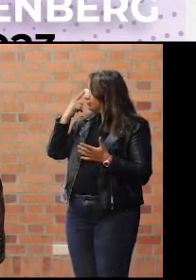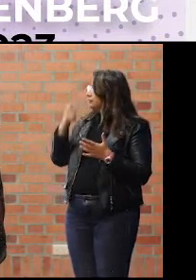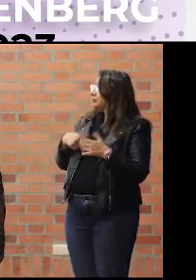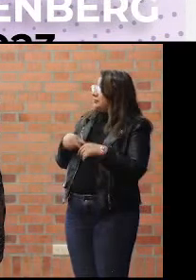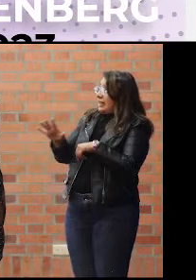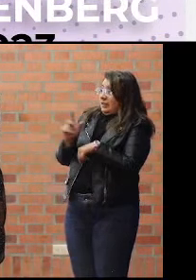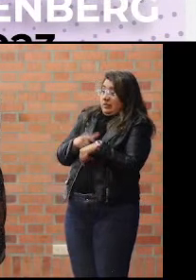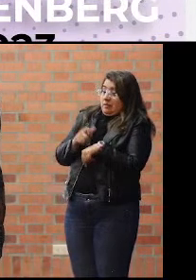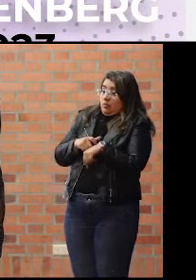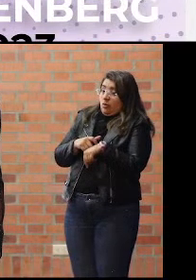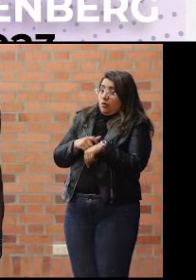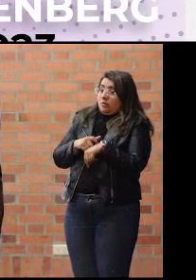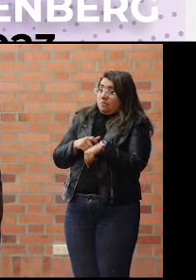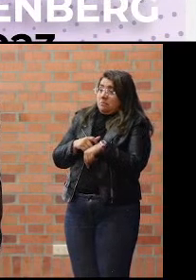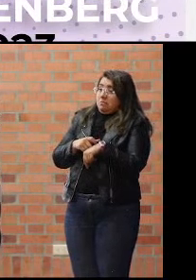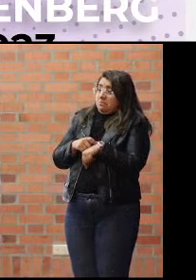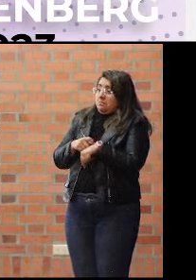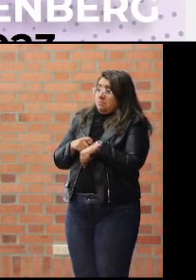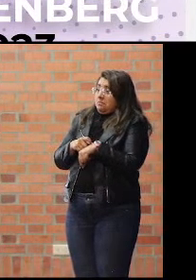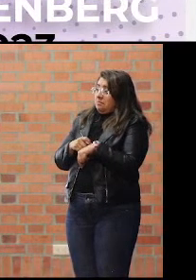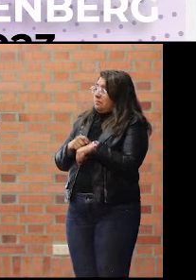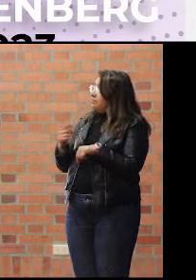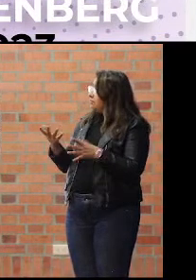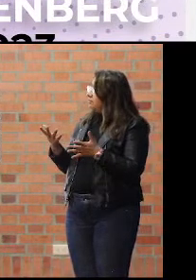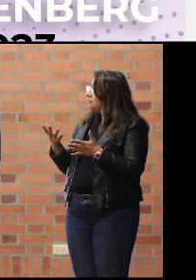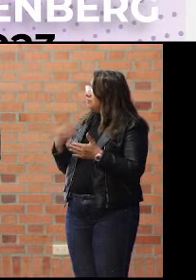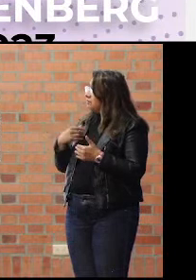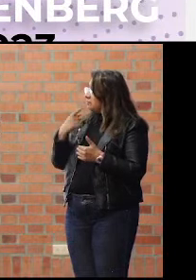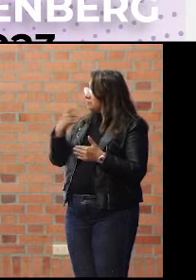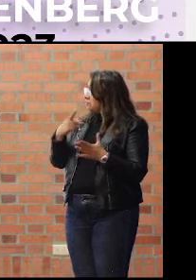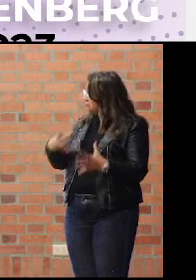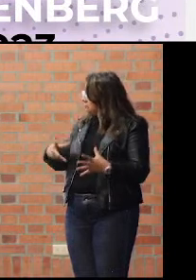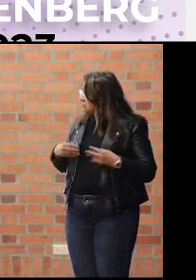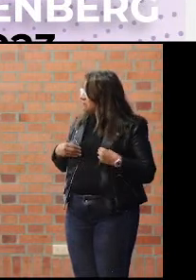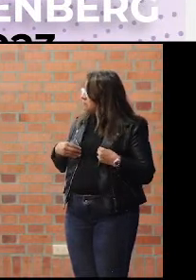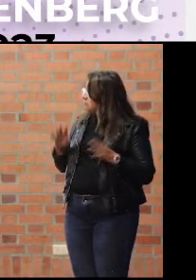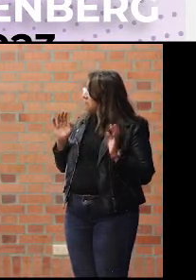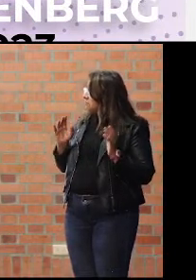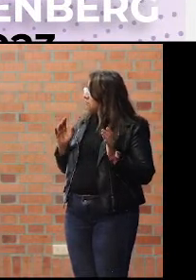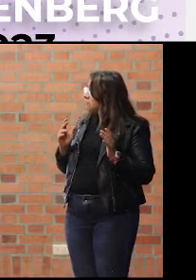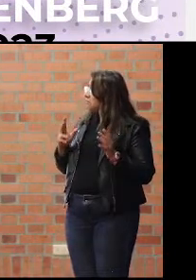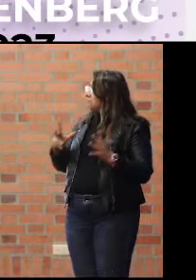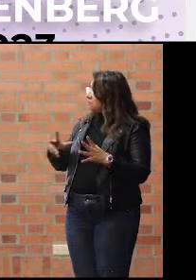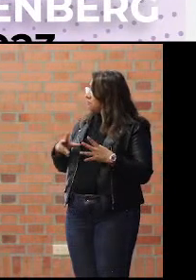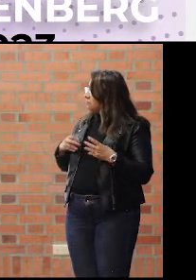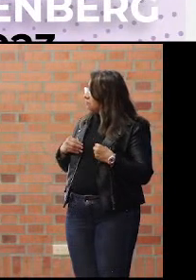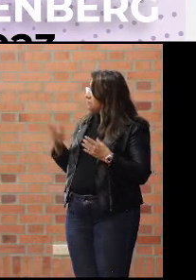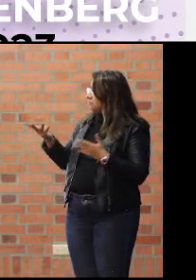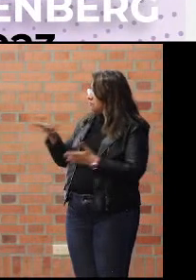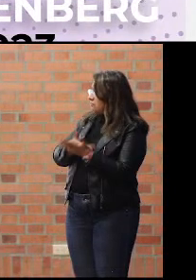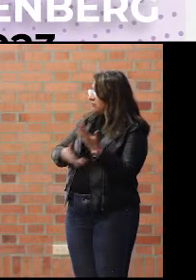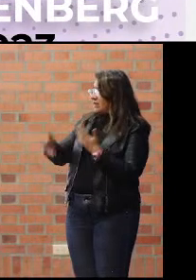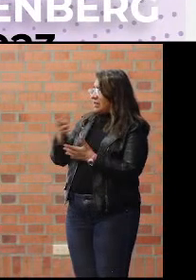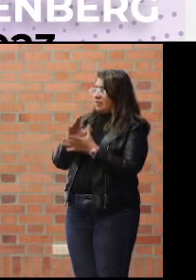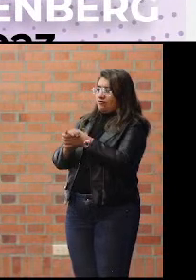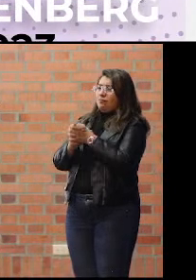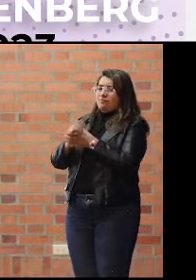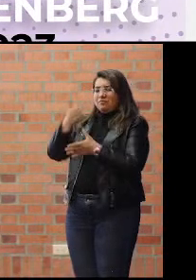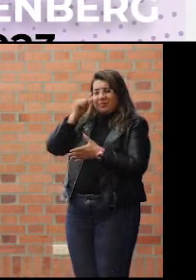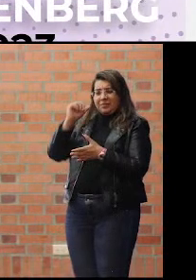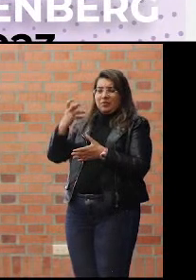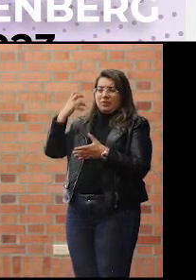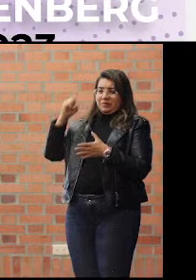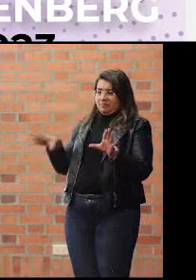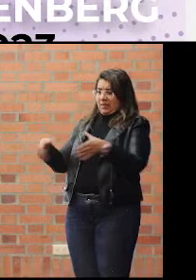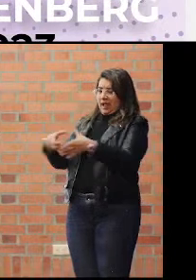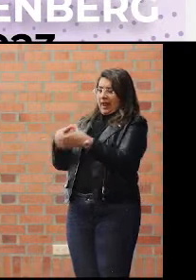en ese momento le dije Vamos a pensar y la mejor manera de pensar era juntar un grupo de amigas muy cercanas